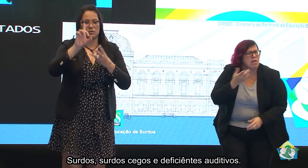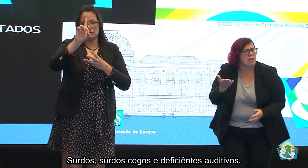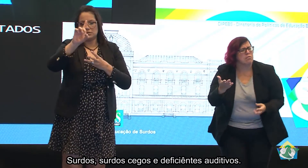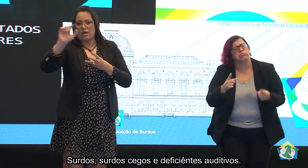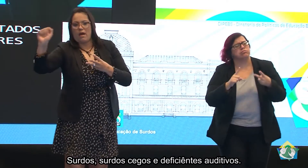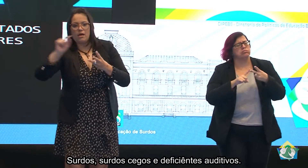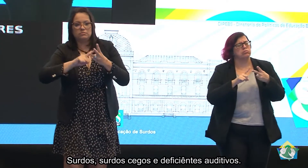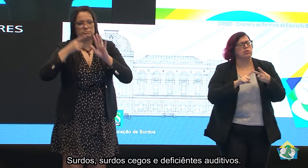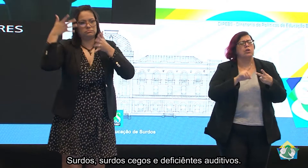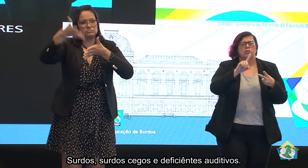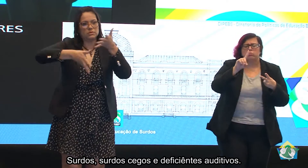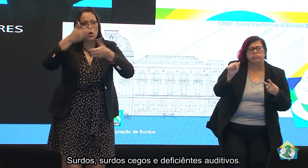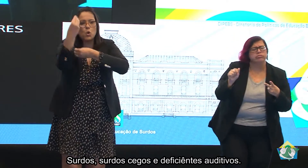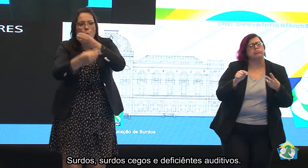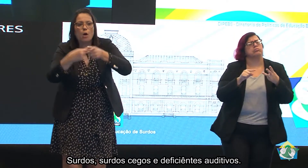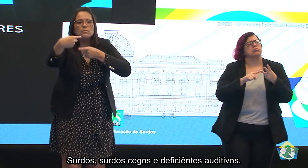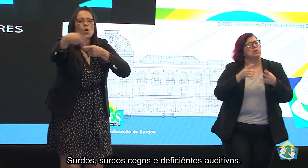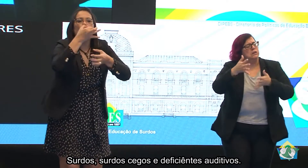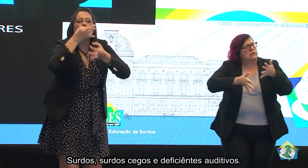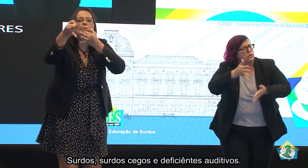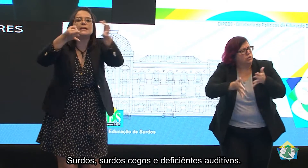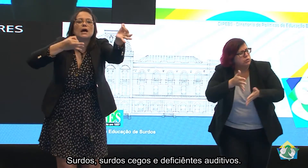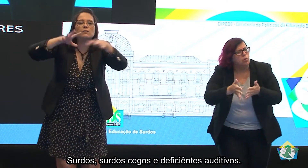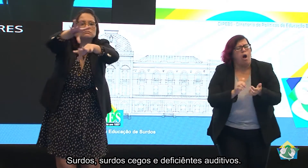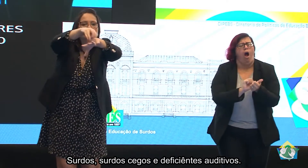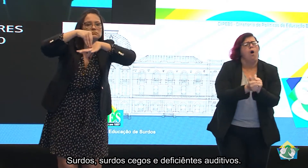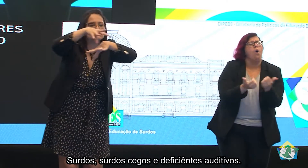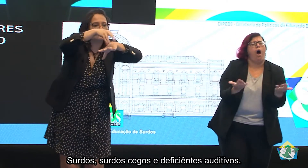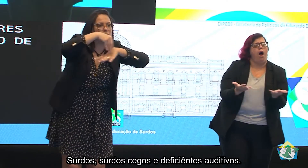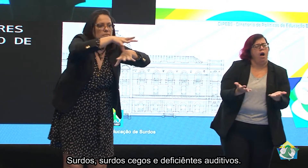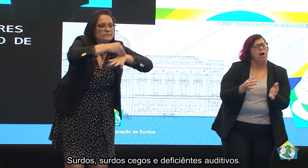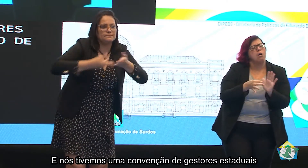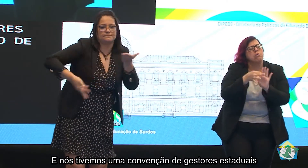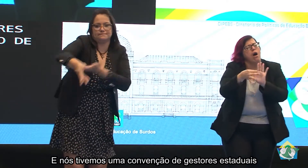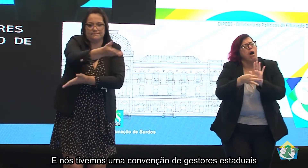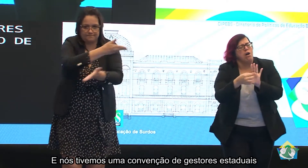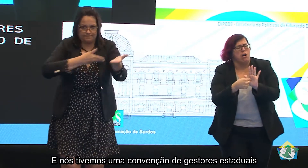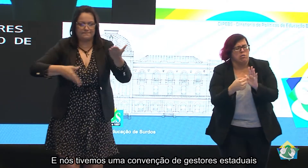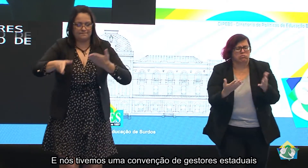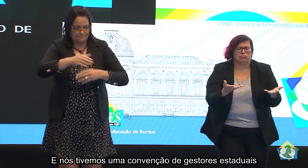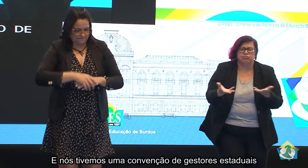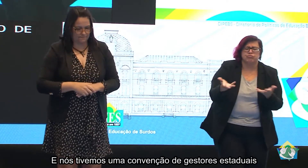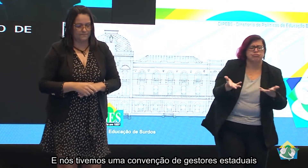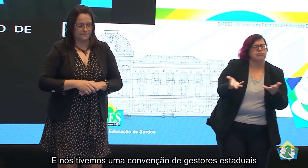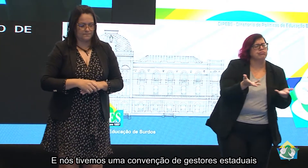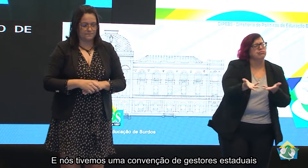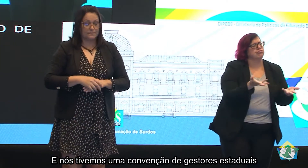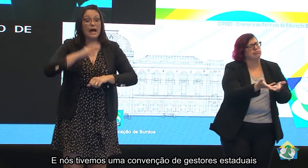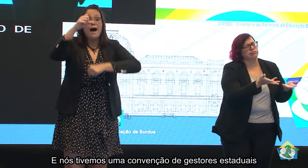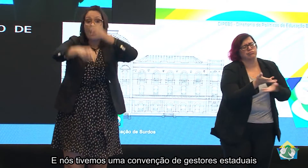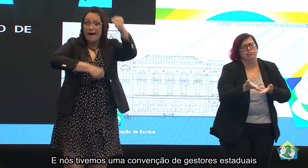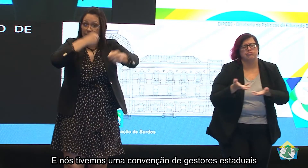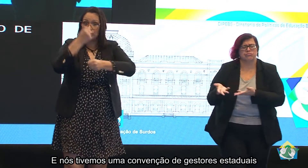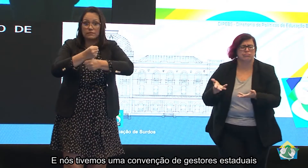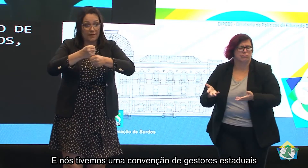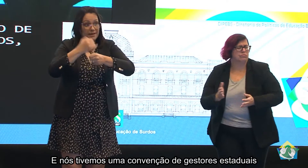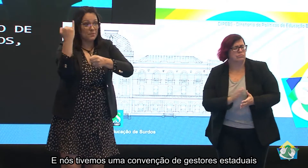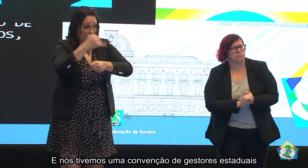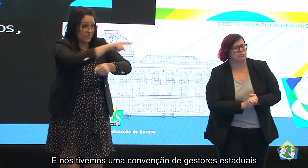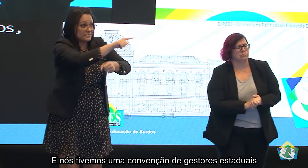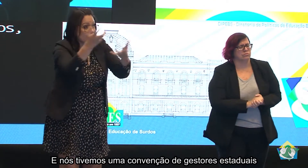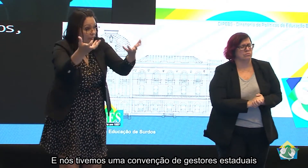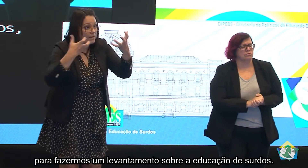surdos. Surdos cegos e deficientes auditivos, né? E nós tivemos uma convenção de